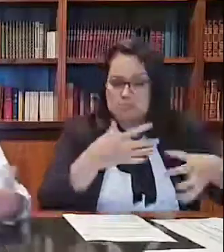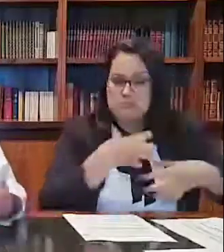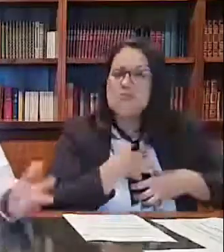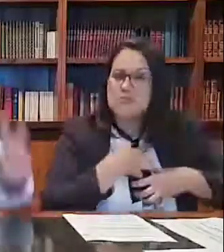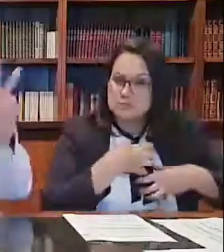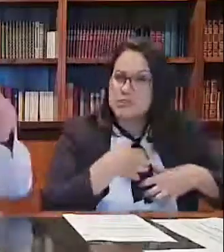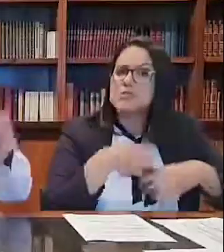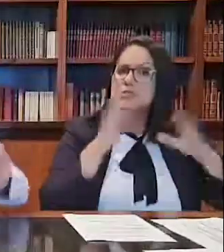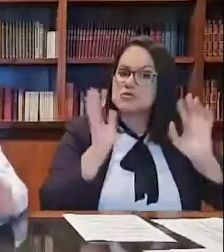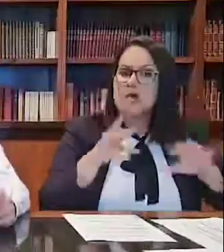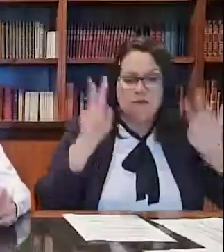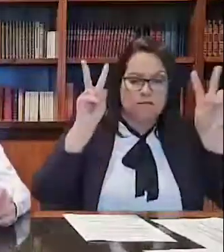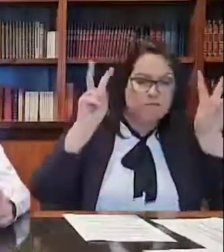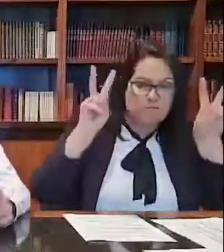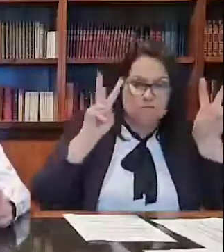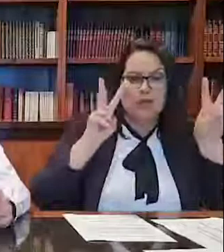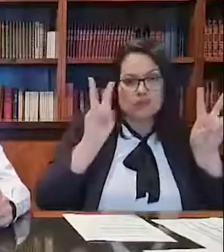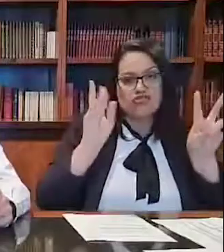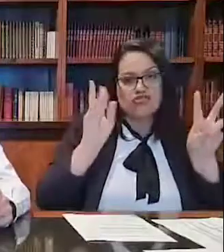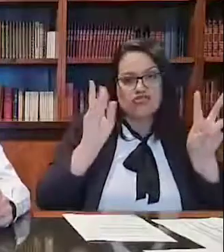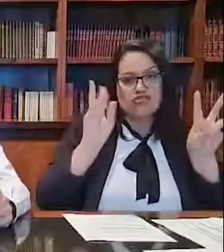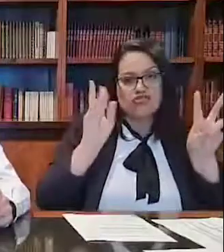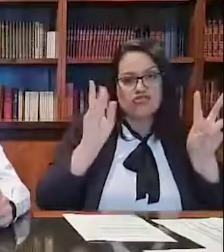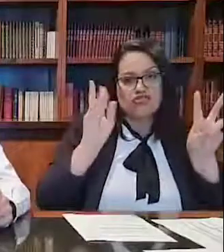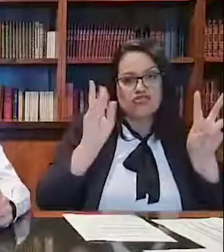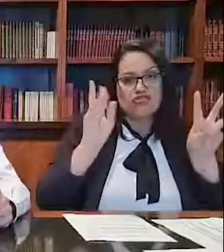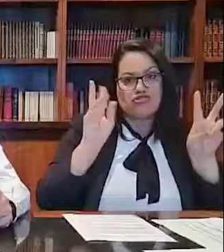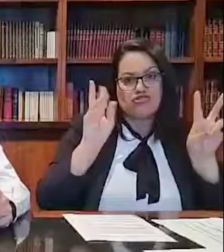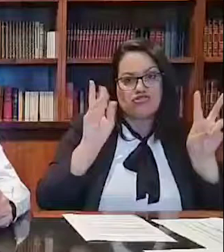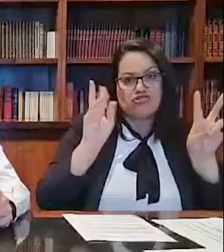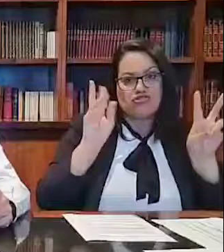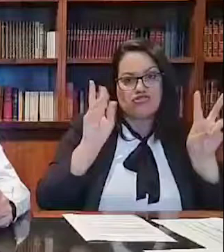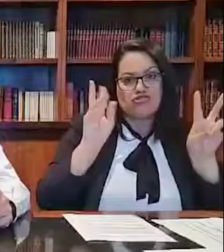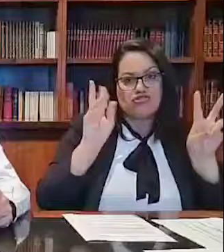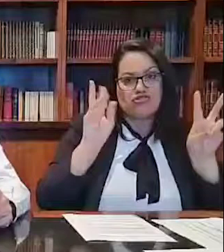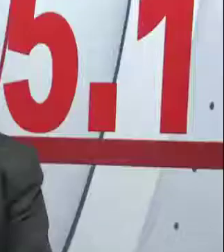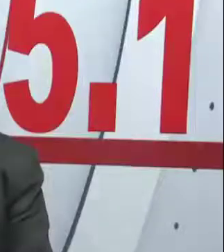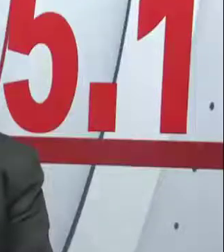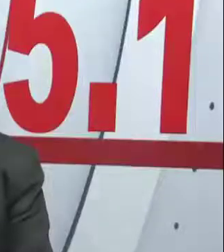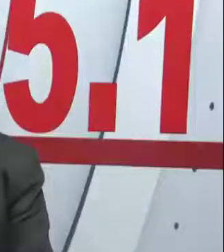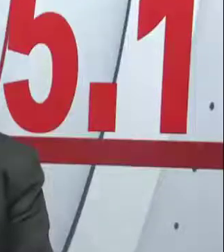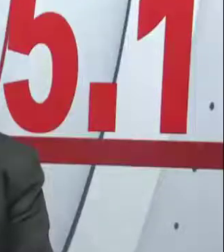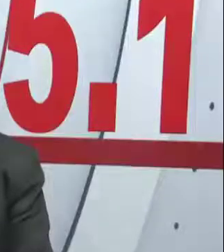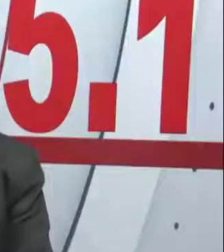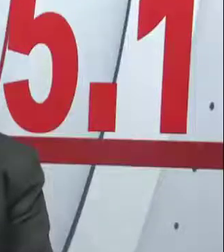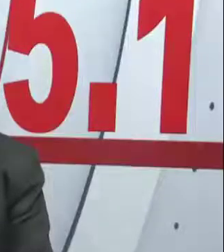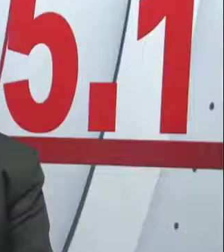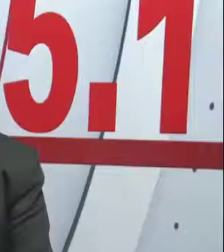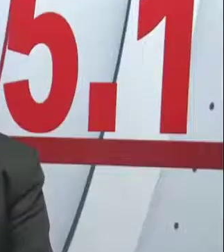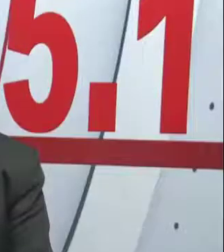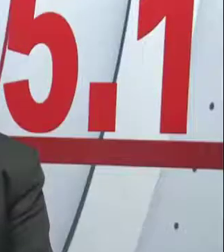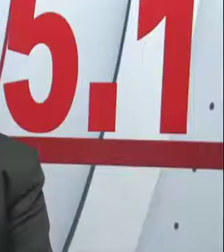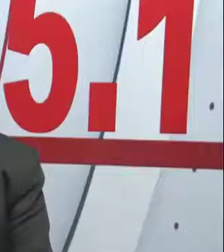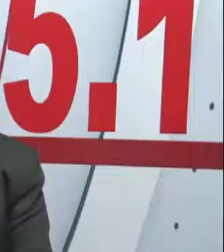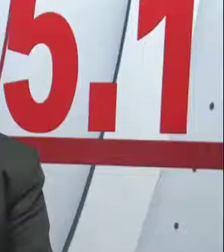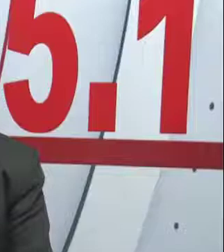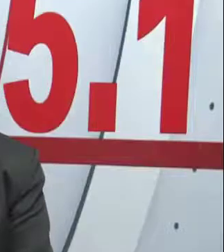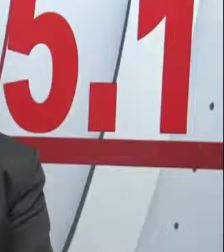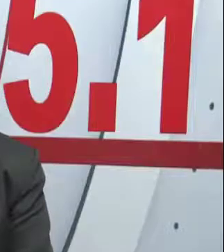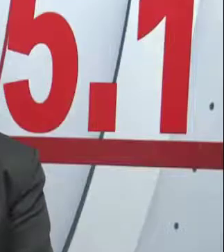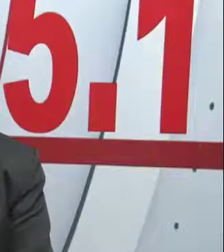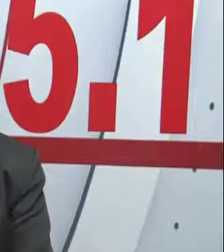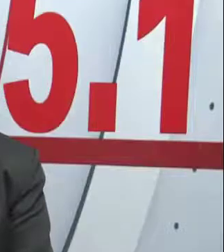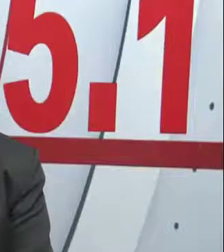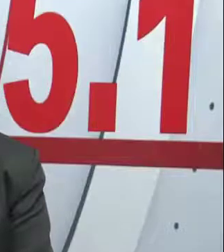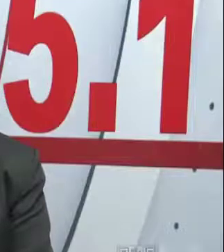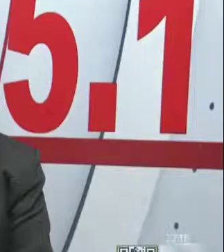deposito eu usei não estou vacinado entre aspas Esse é o efeito de ter pego a ao